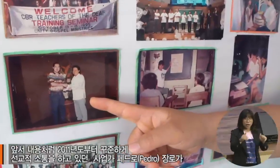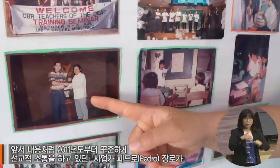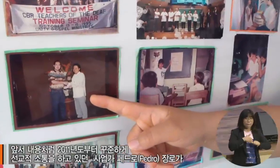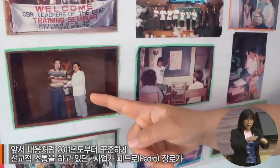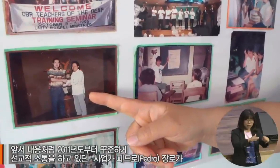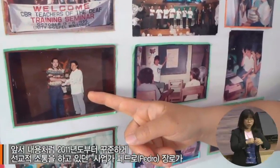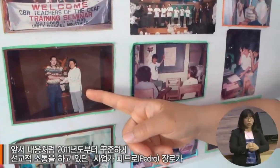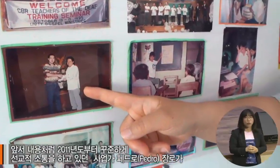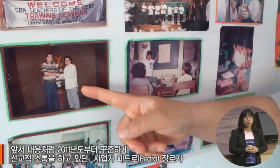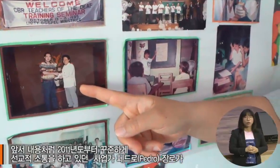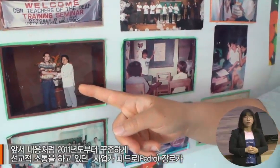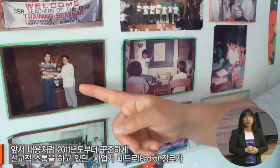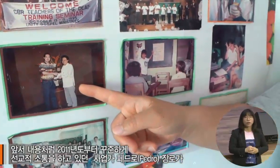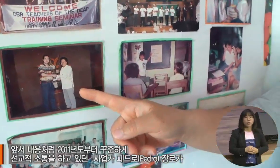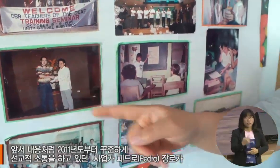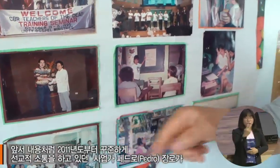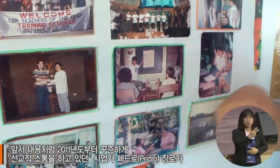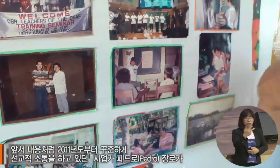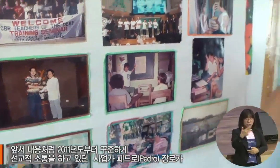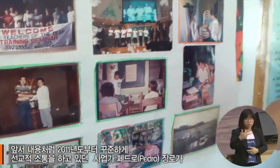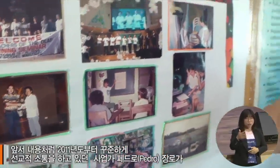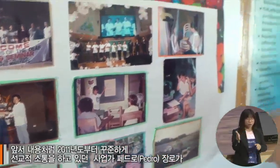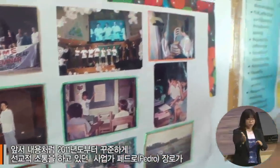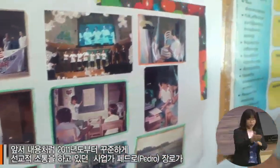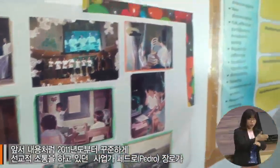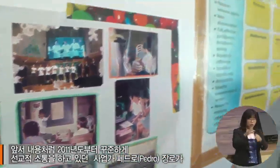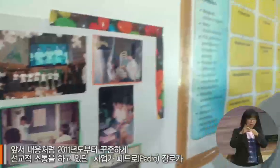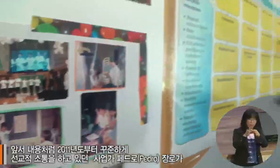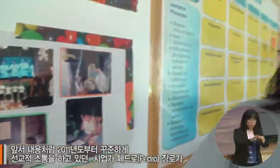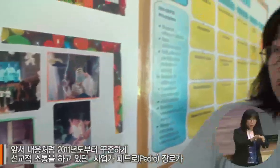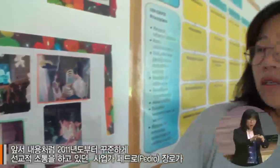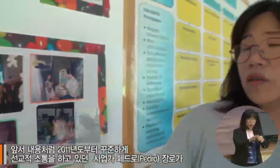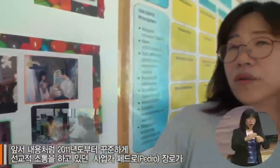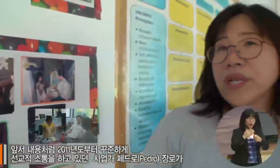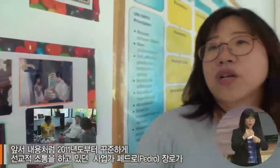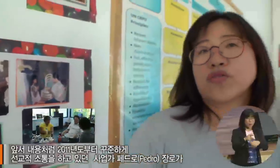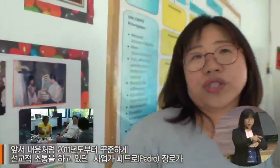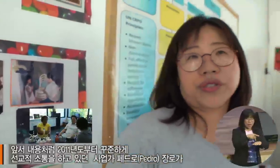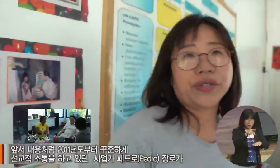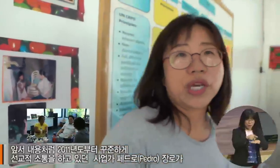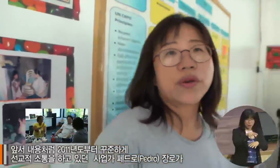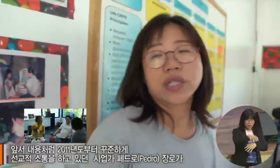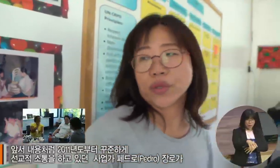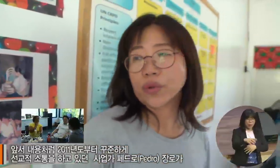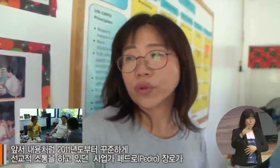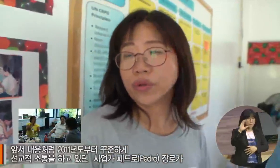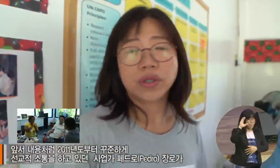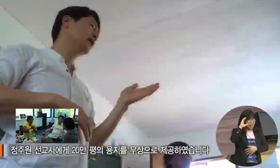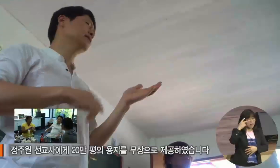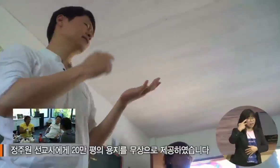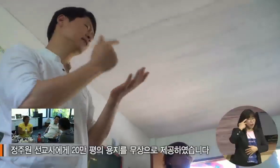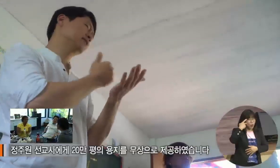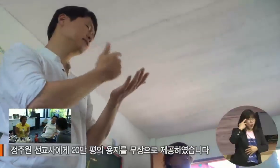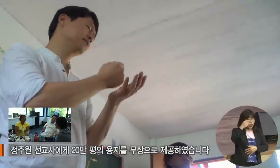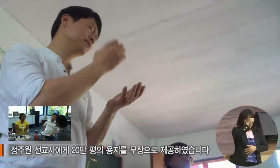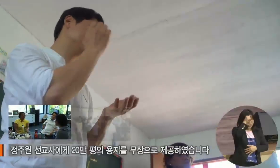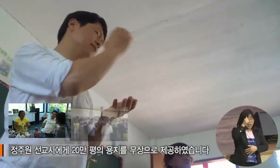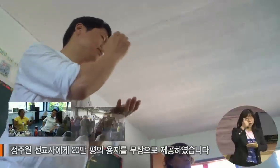내용처럼 2011년도부터 꾸준하게 선교적 소통을 하고 있던 사업가 페드로 장로가 정주원